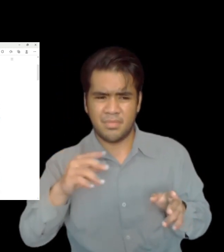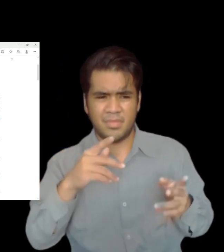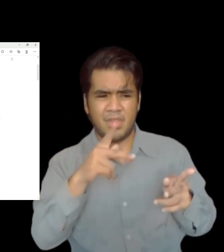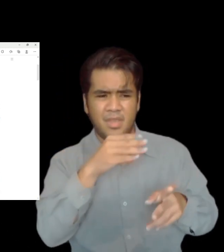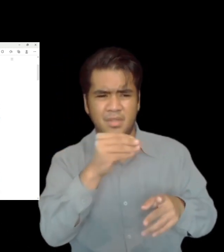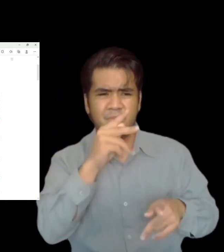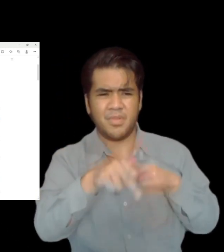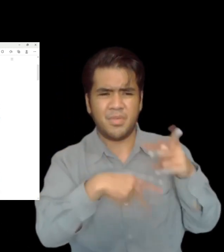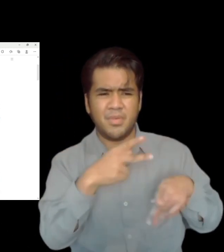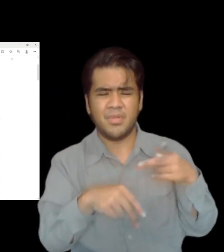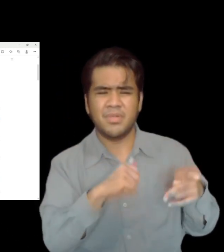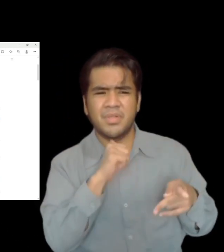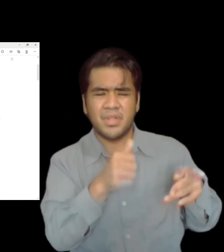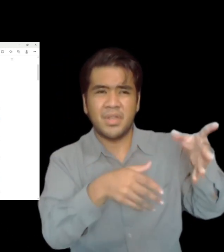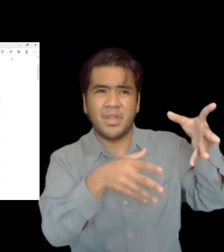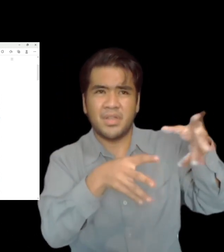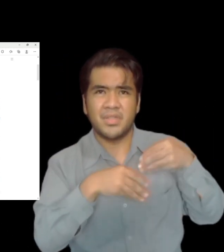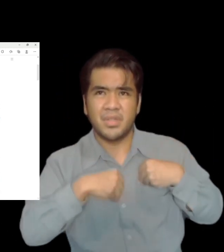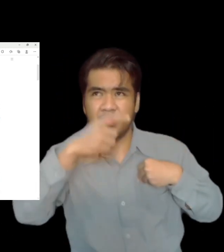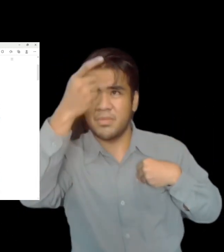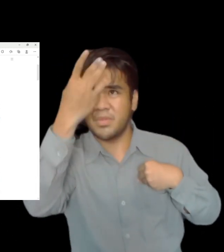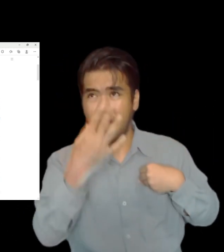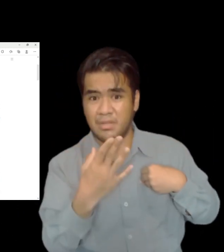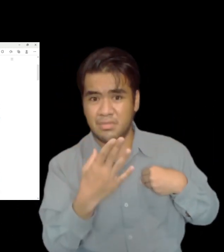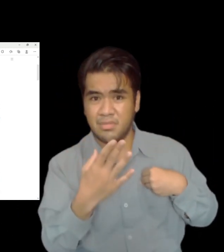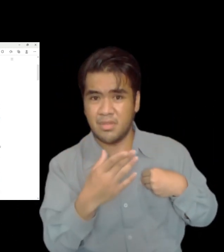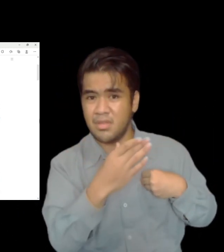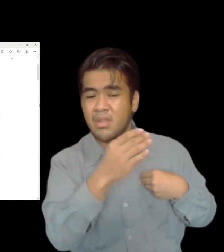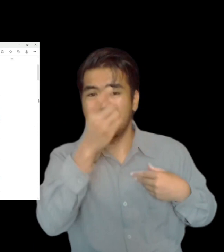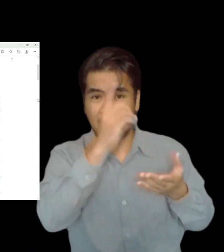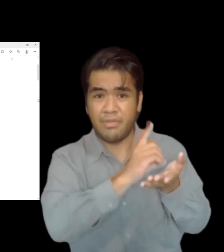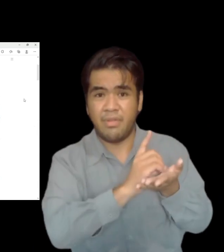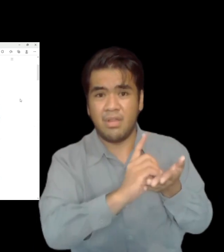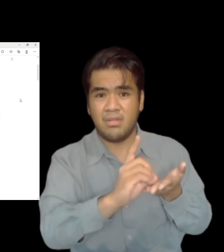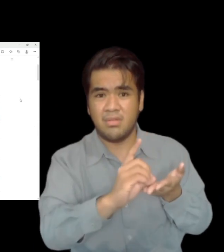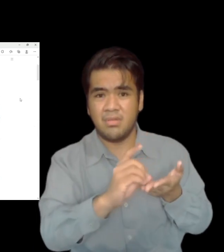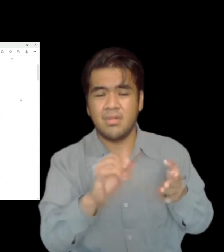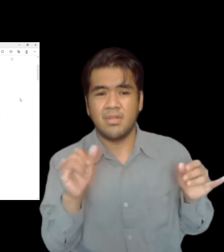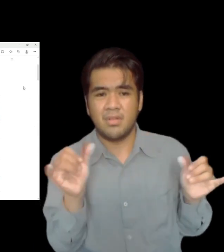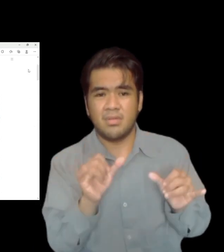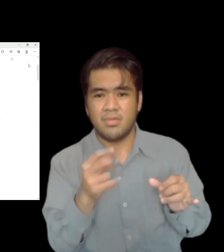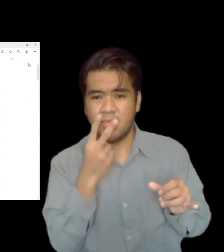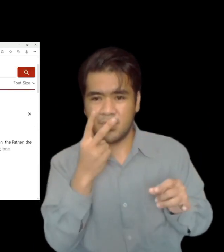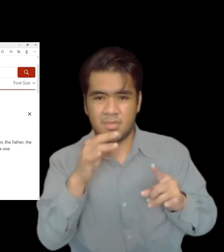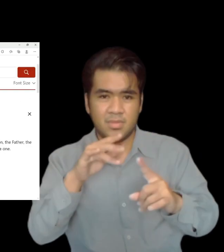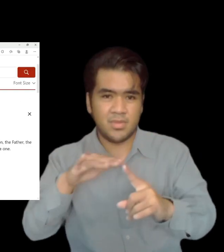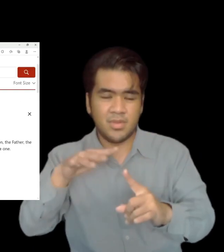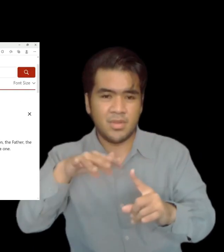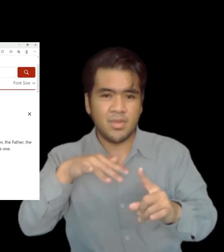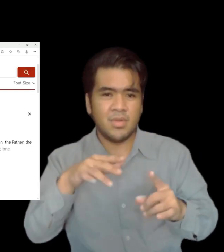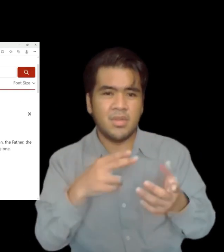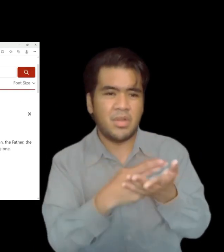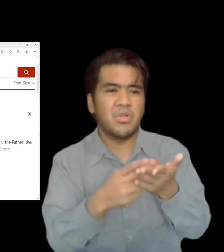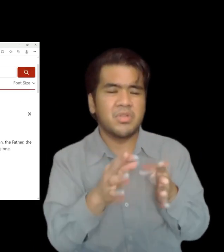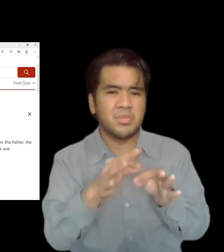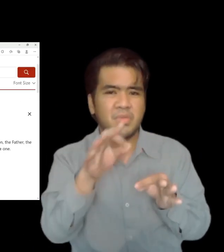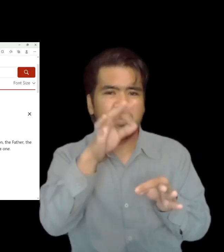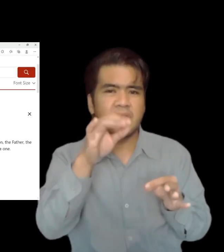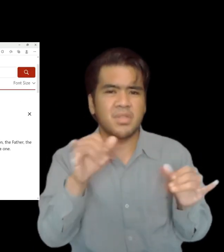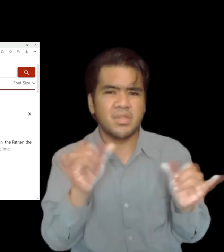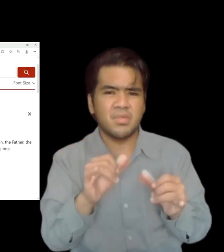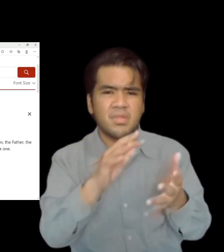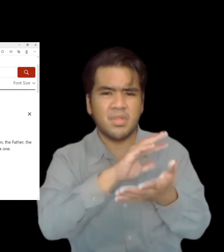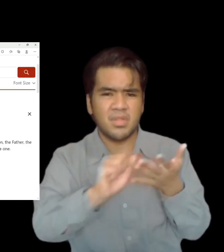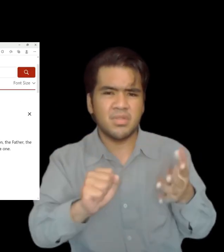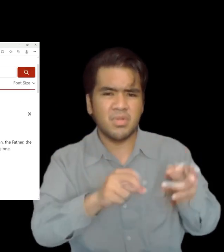hindi makilala ng mga tao ang pagka-Diyos ng ating Panginoong Hesus at ng banal na Espiritu. I-check nyo rin po ang unang